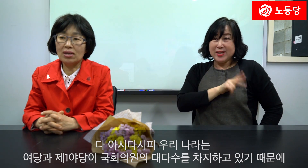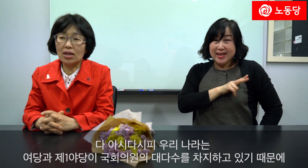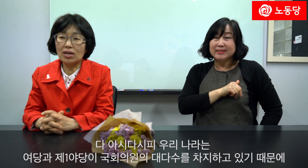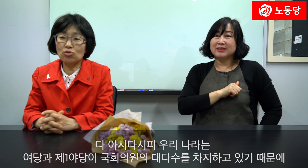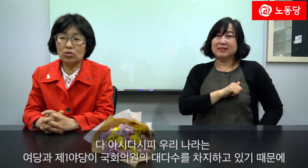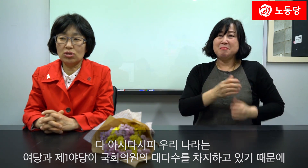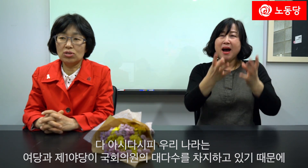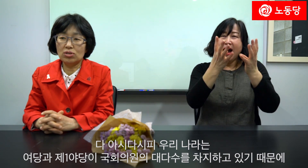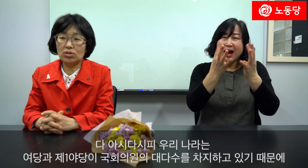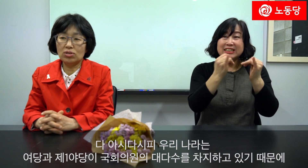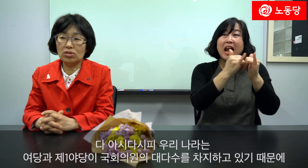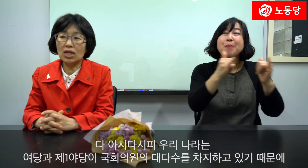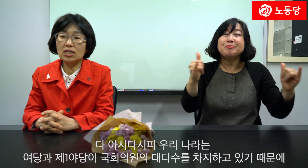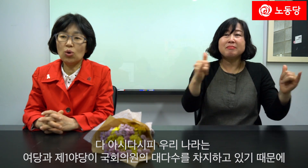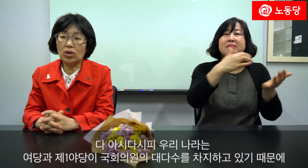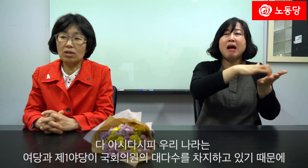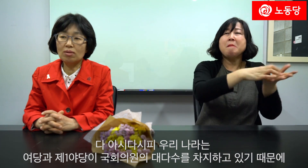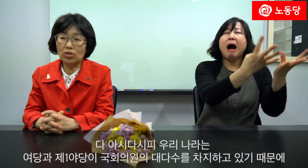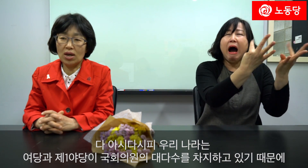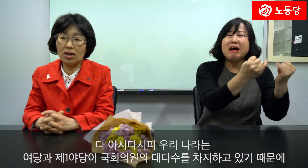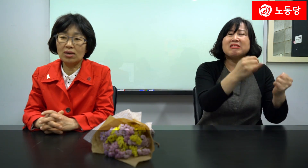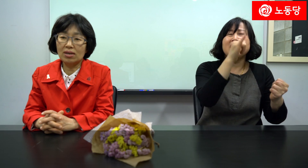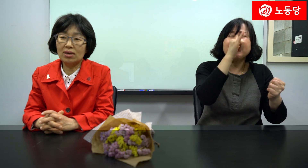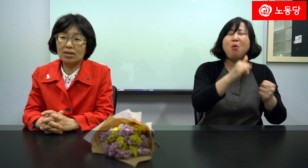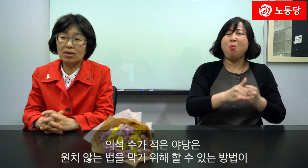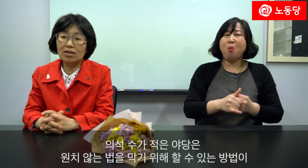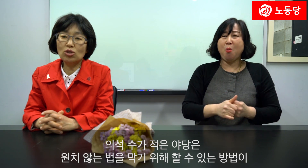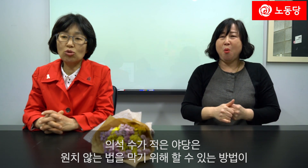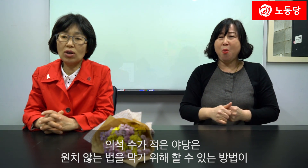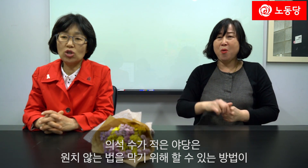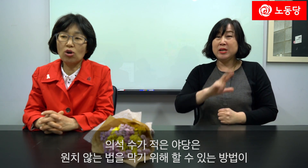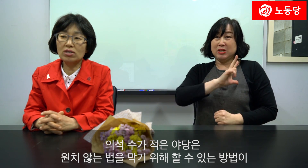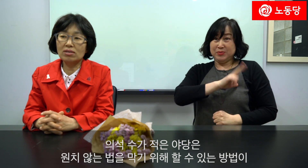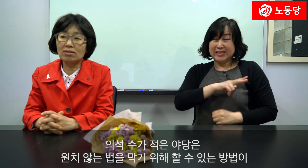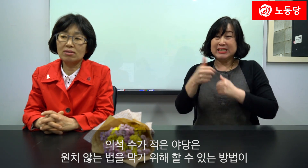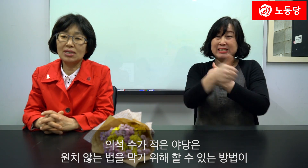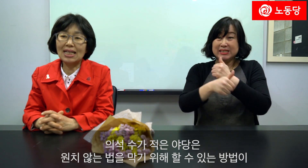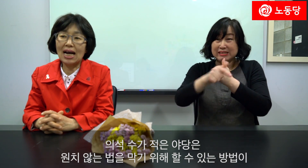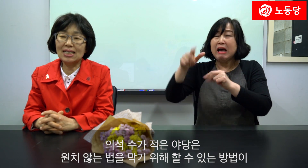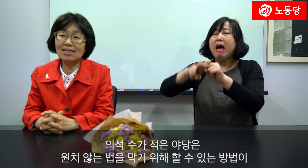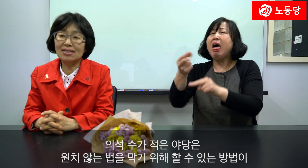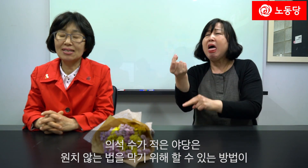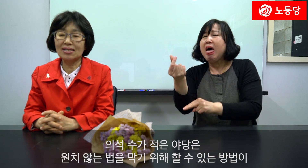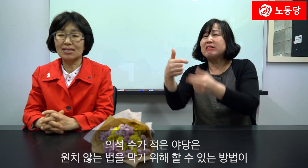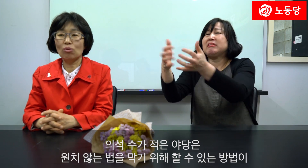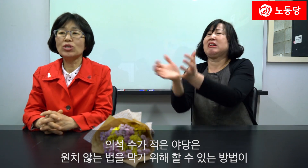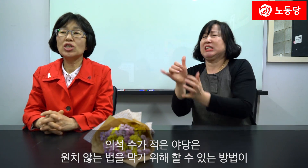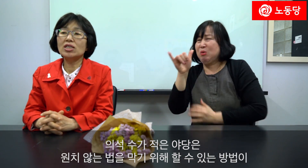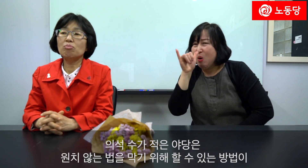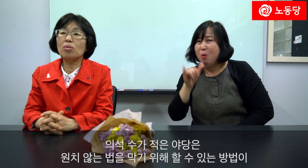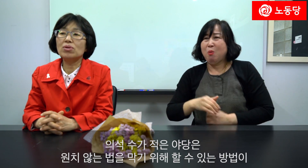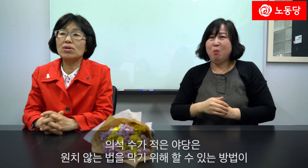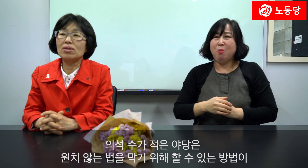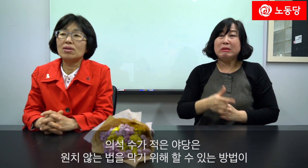국회의원의 대다수를 차지하고 있기 때문에 의석수가 적은 야당은